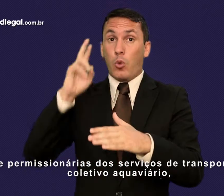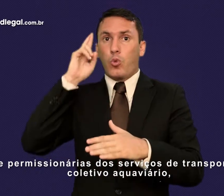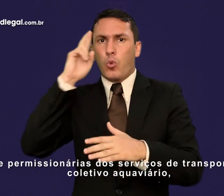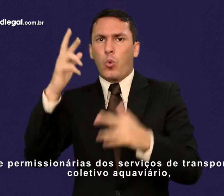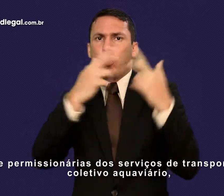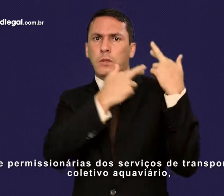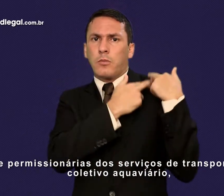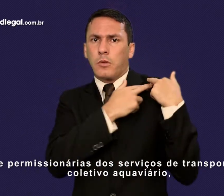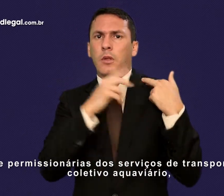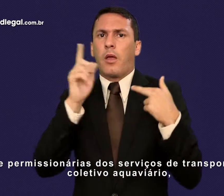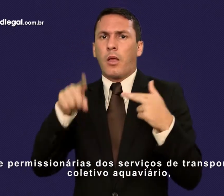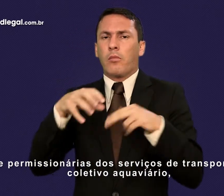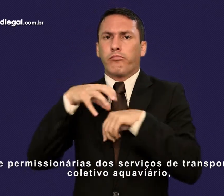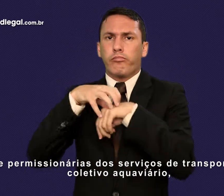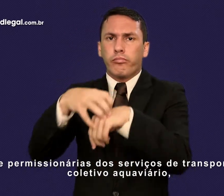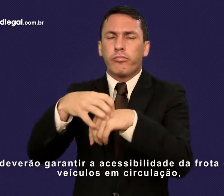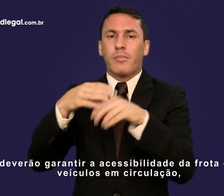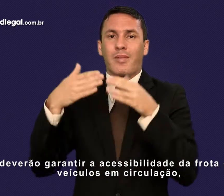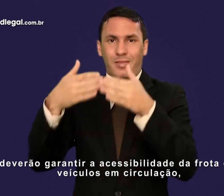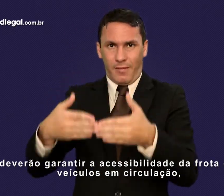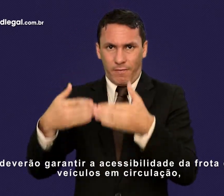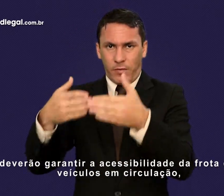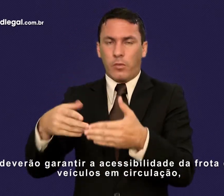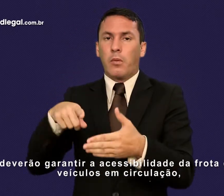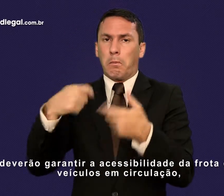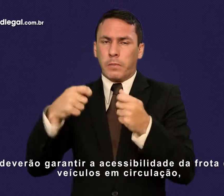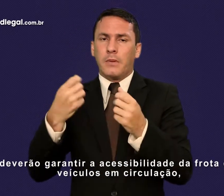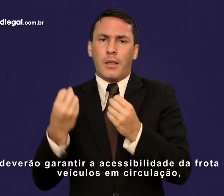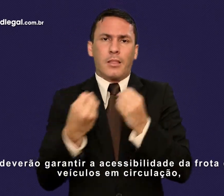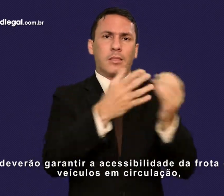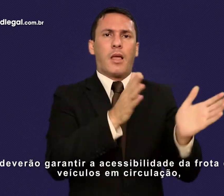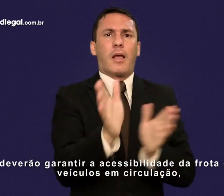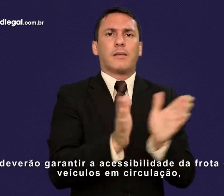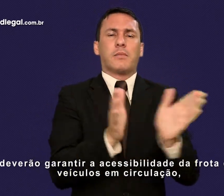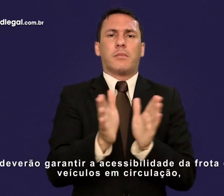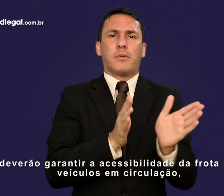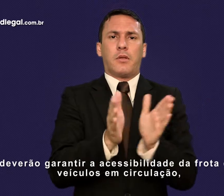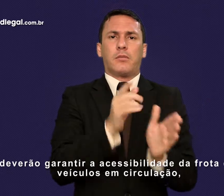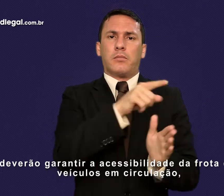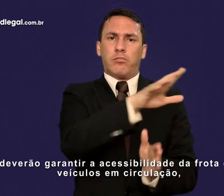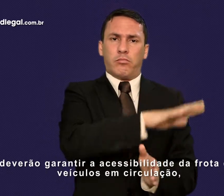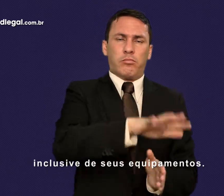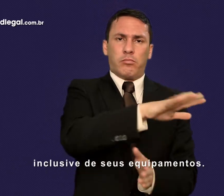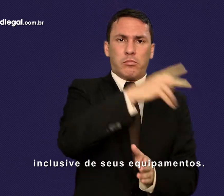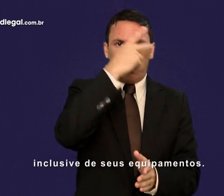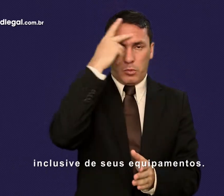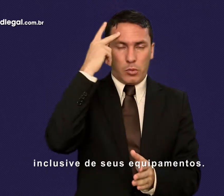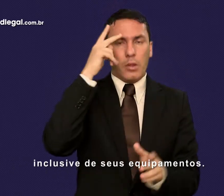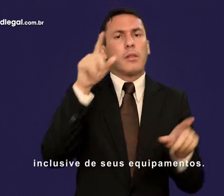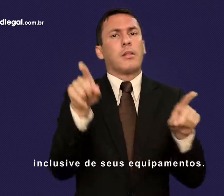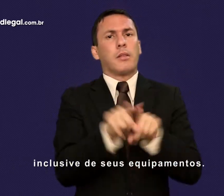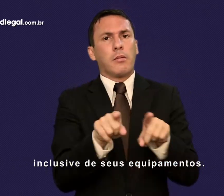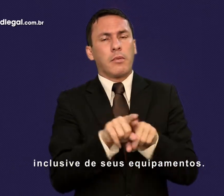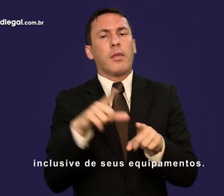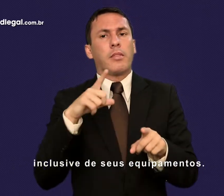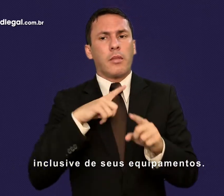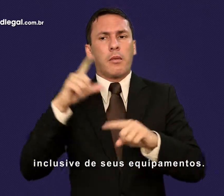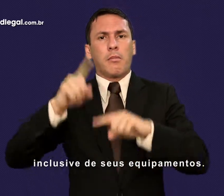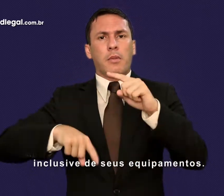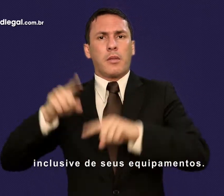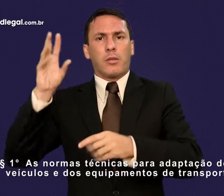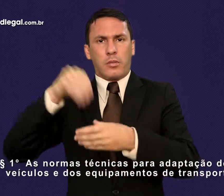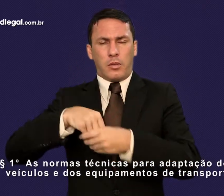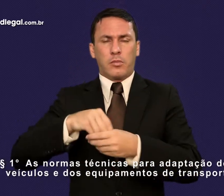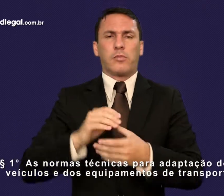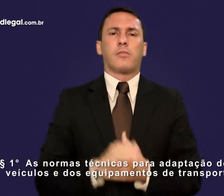dos serviços de transporte coletivo aquaviário deverão garantir a acessibilidade da frota de veículos em circulação, inclusive de seus